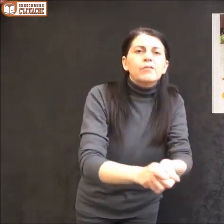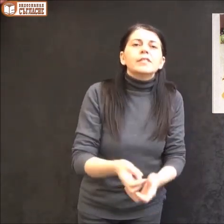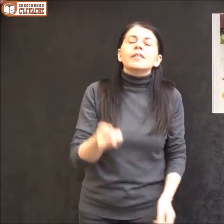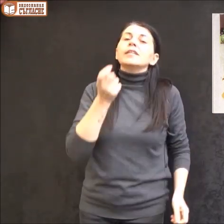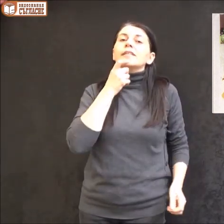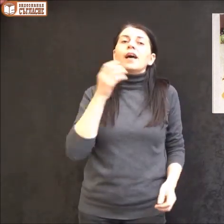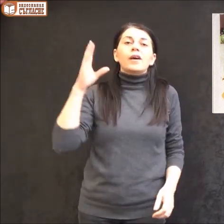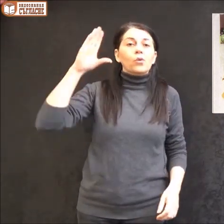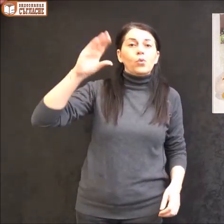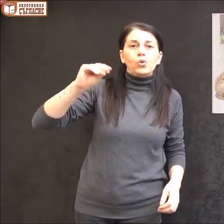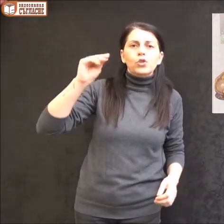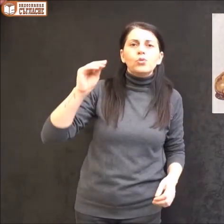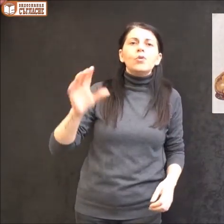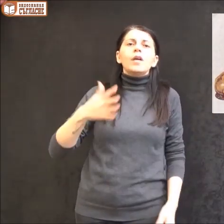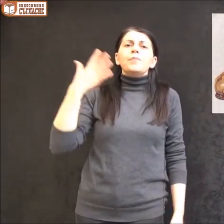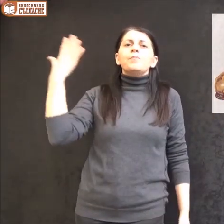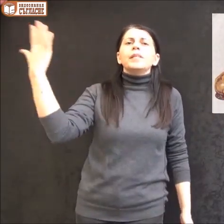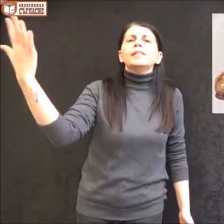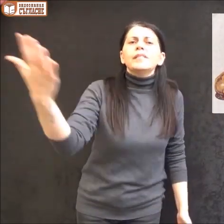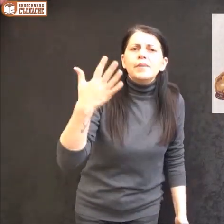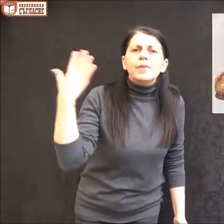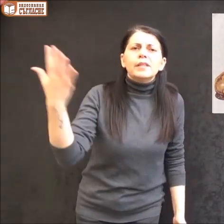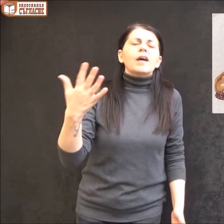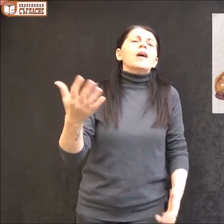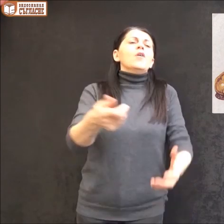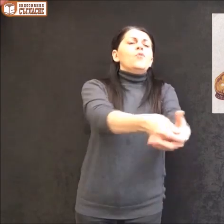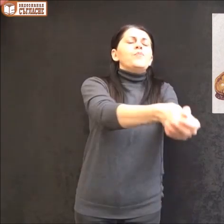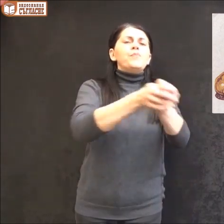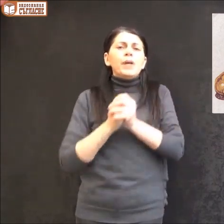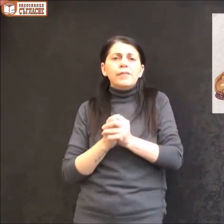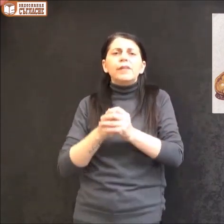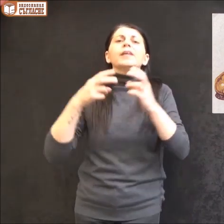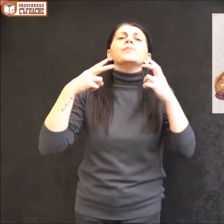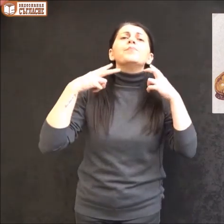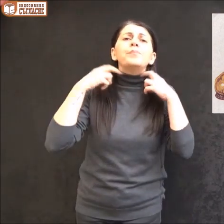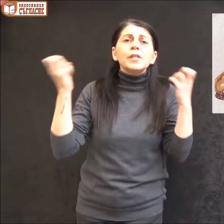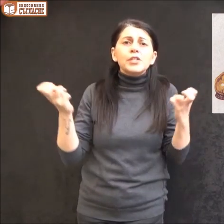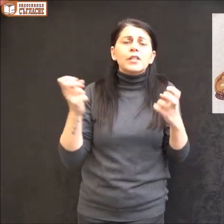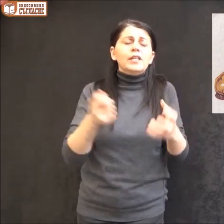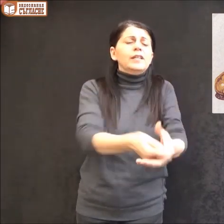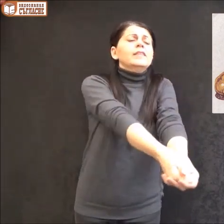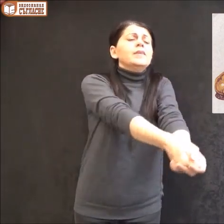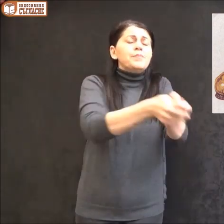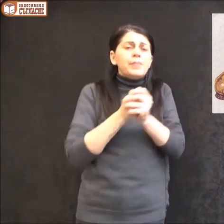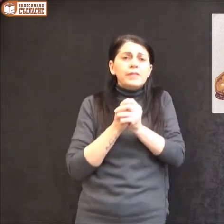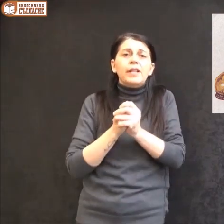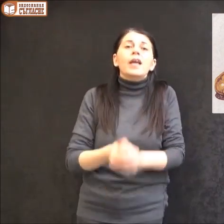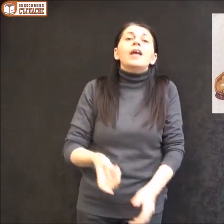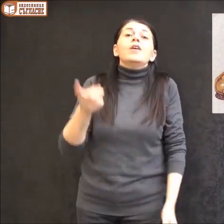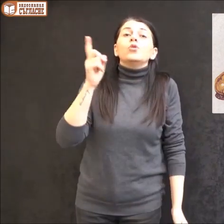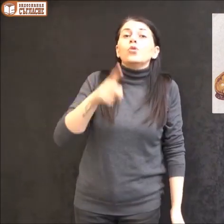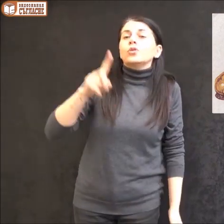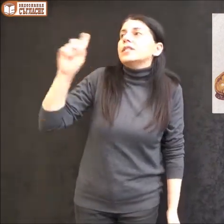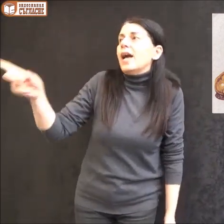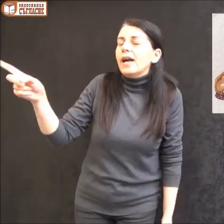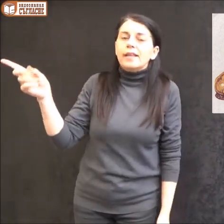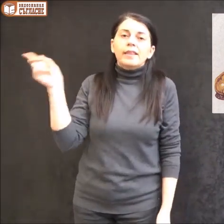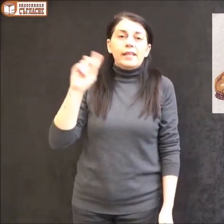се за кучето, петимата опъвали, пъскали, напъвали, но тя не